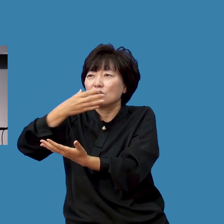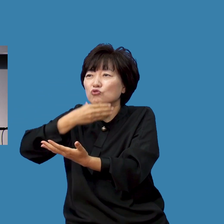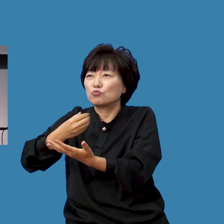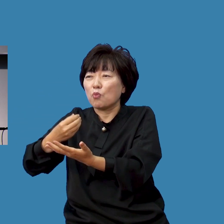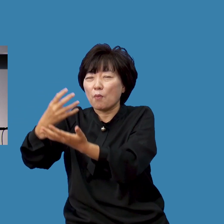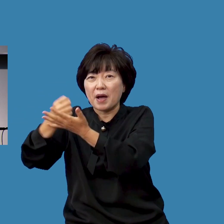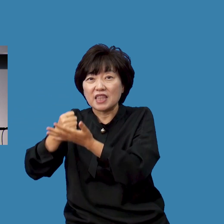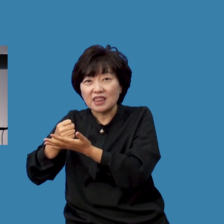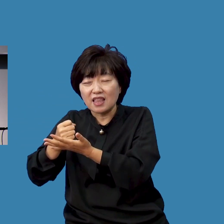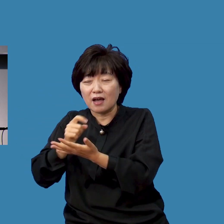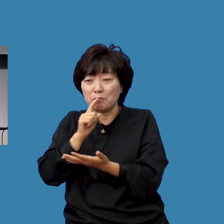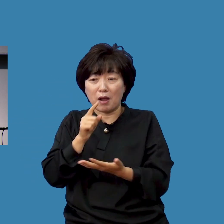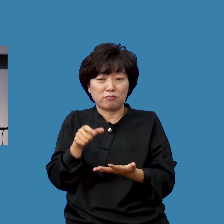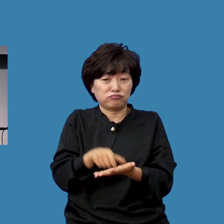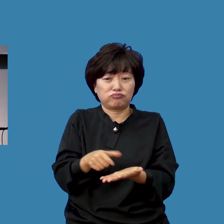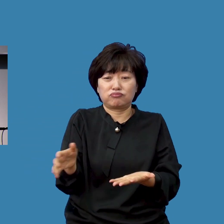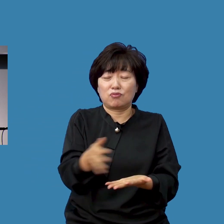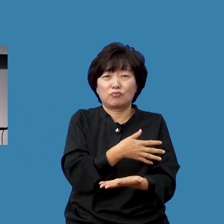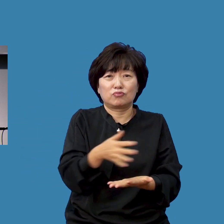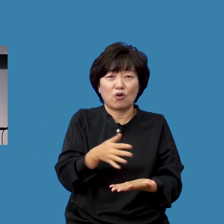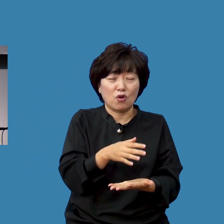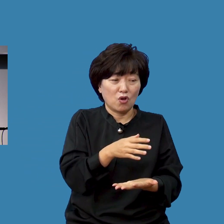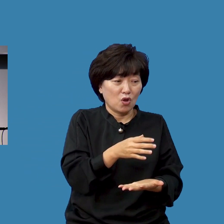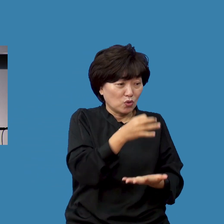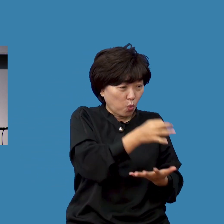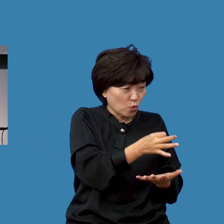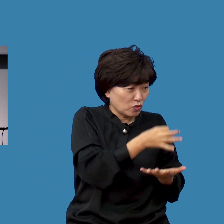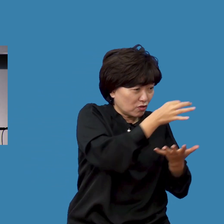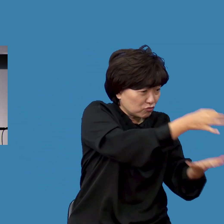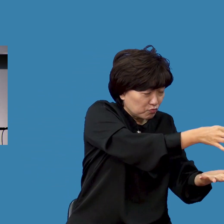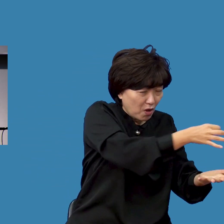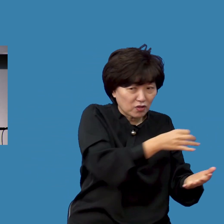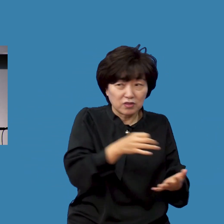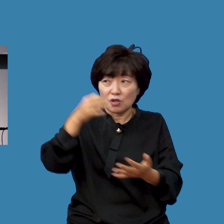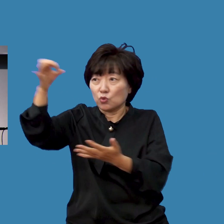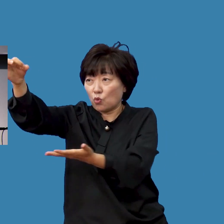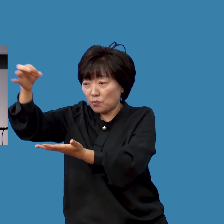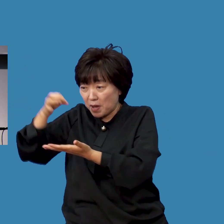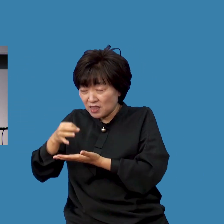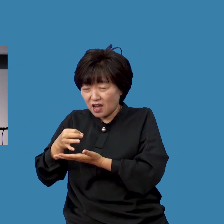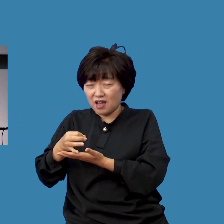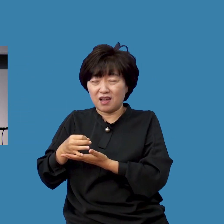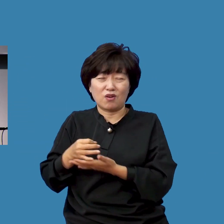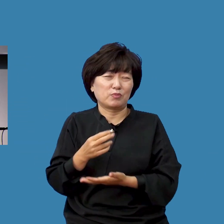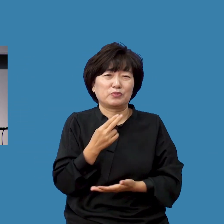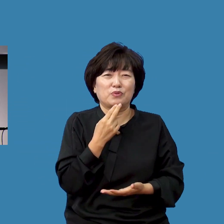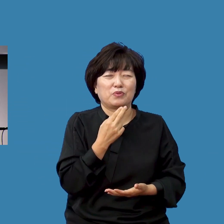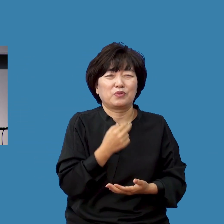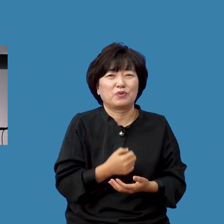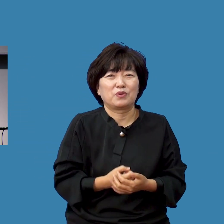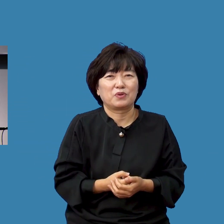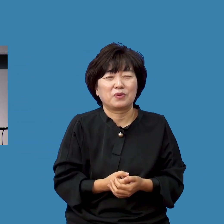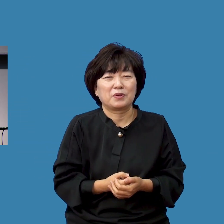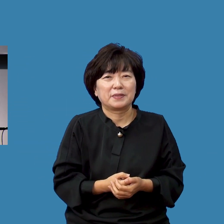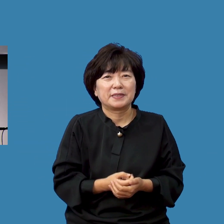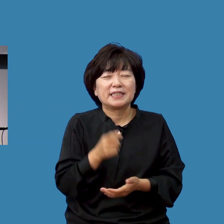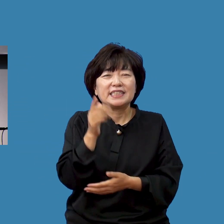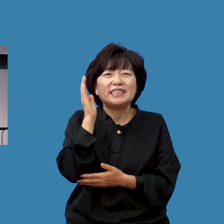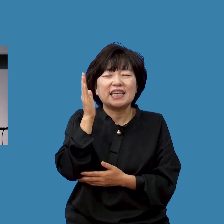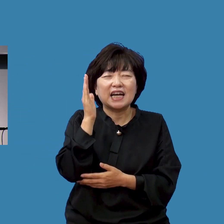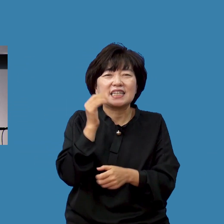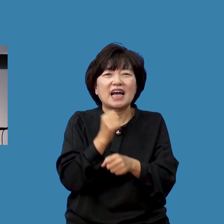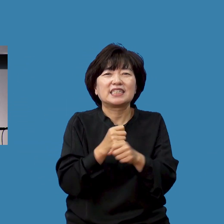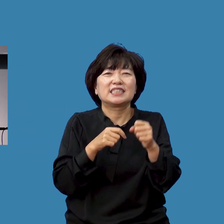없어. 응? 그러니까 이거 심었다고 해서 똑같이 재정의 어떤 그거를 없단 말이야. 이 이야기를